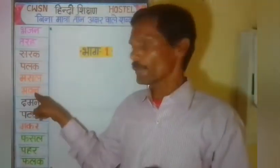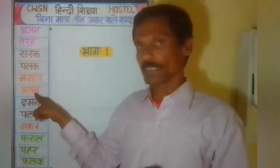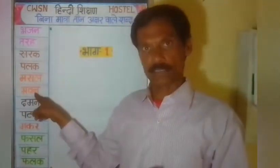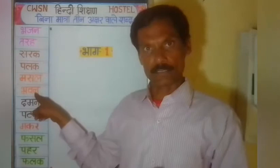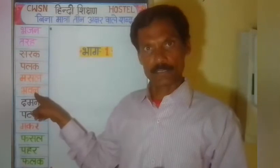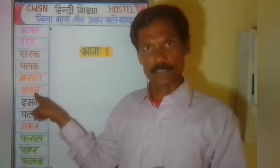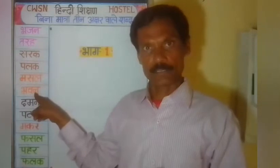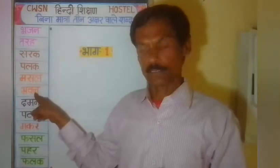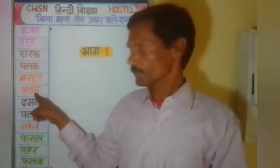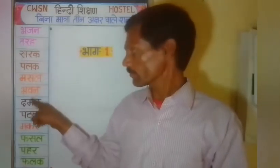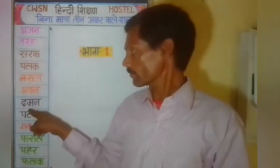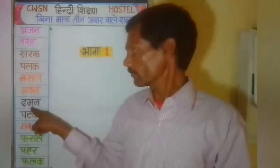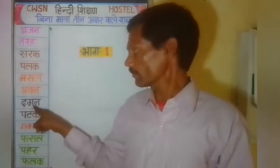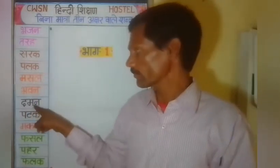भवन।